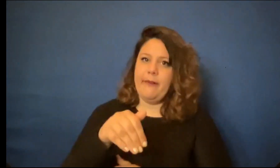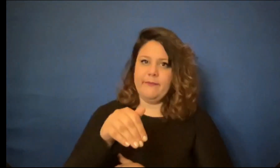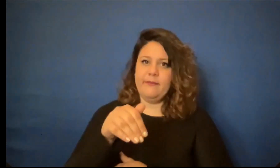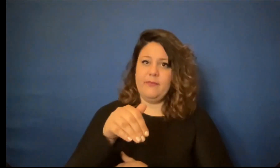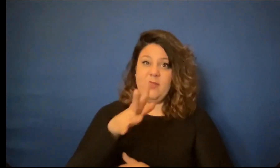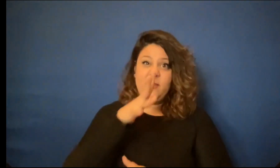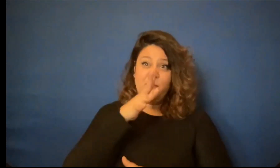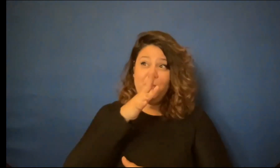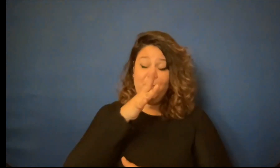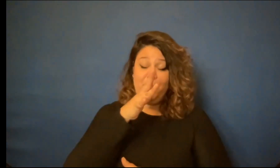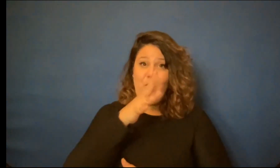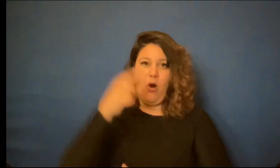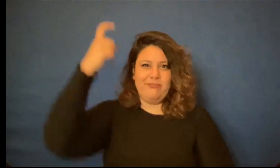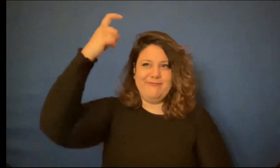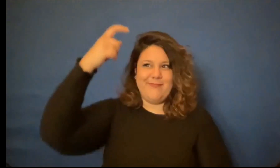que ha dejado en la cabeza, claro.